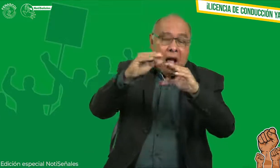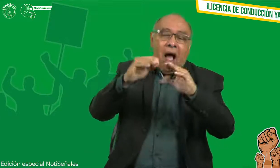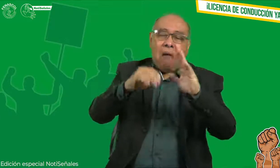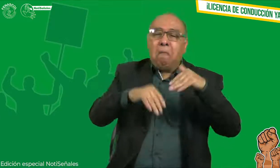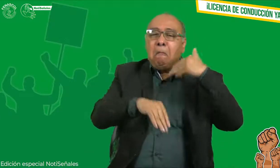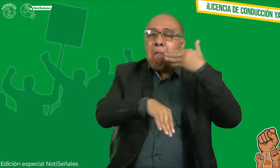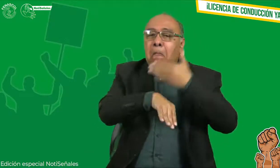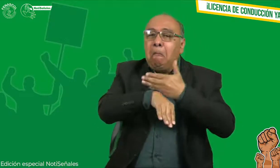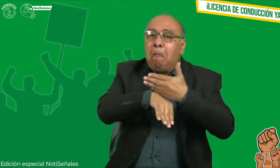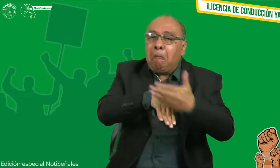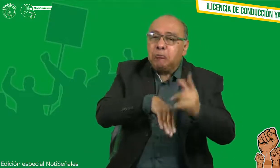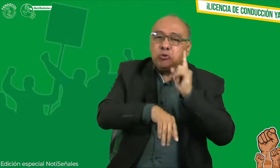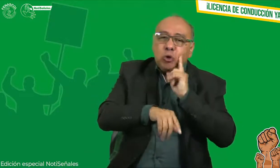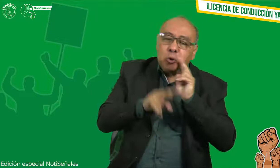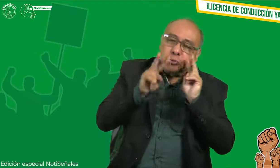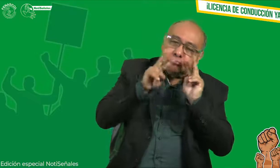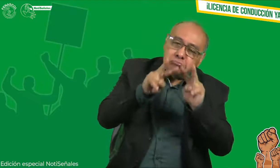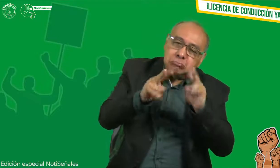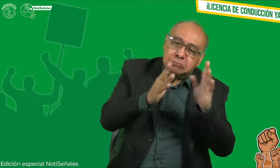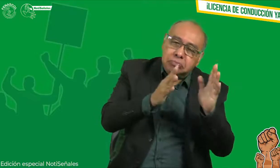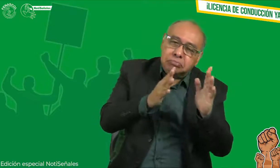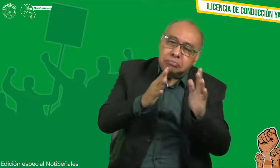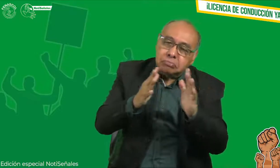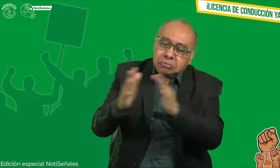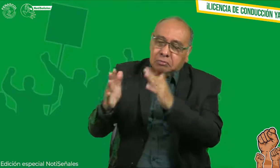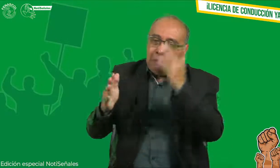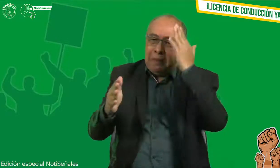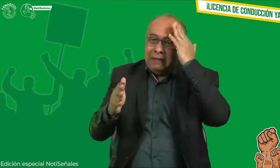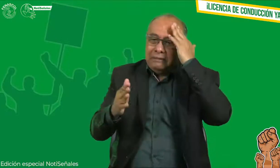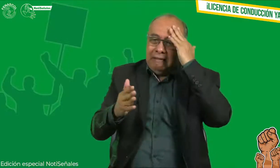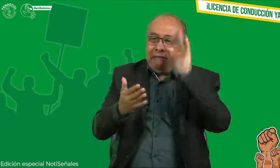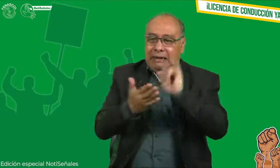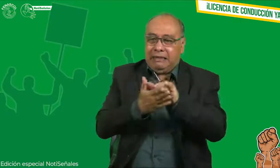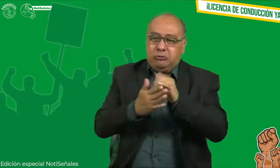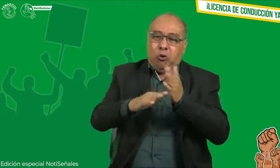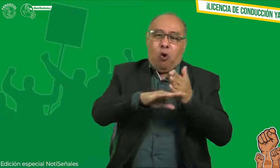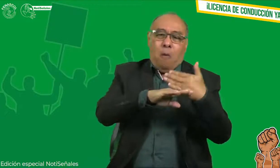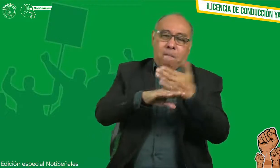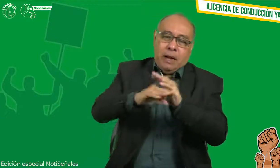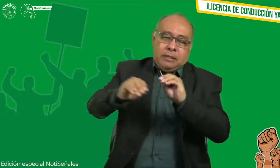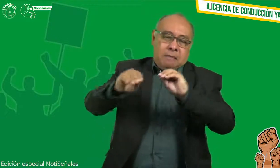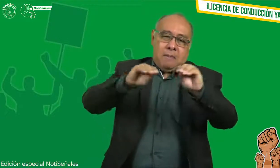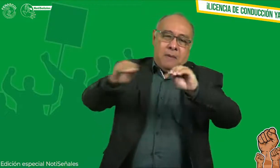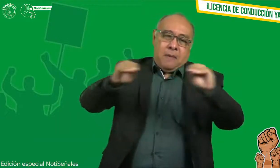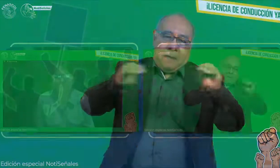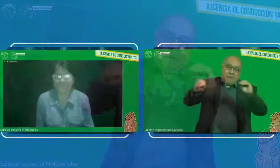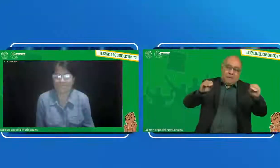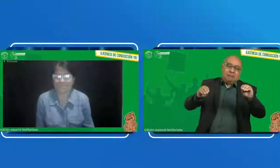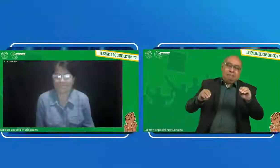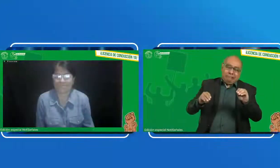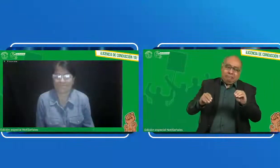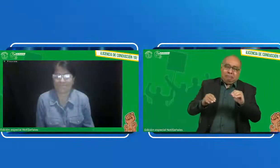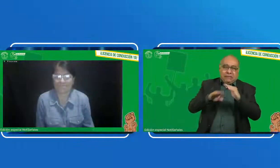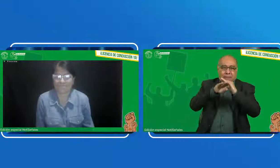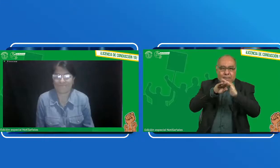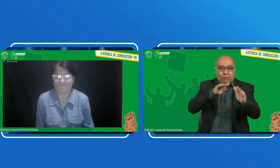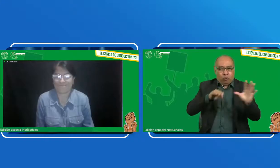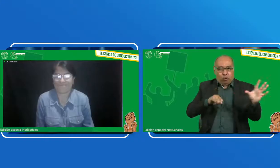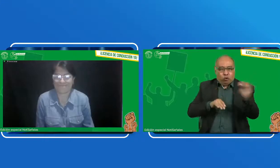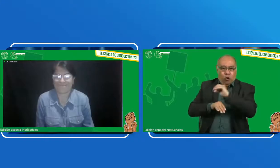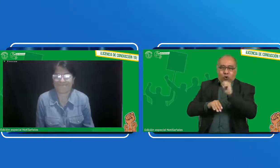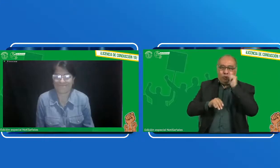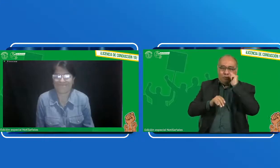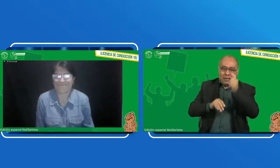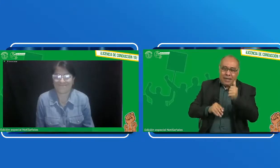Esta emisión de Notiseñales va a quedar allí en la nube para que quienes no lo pudieron ver hoy lo puedan ver a través de nuestra señal